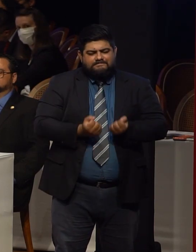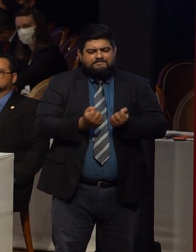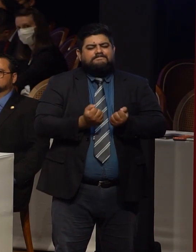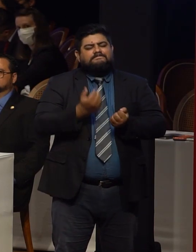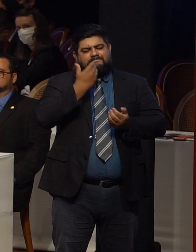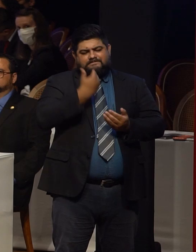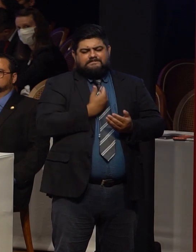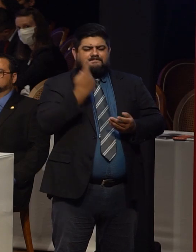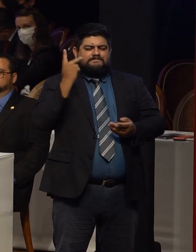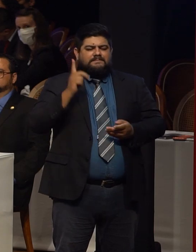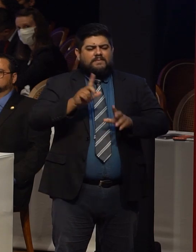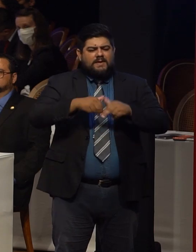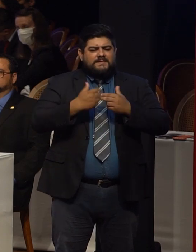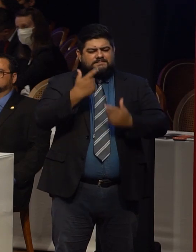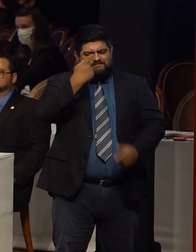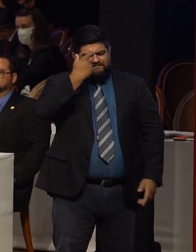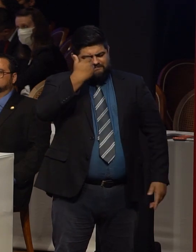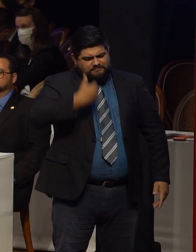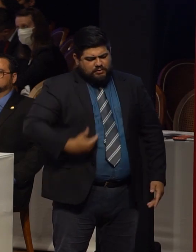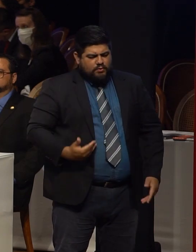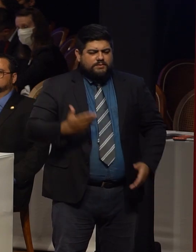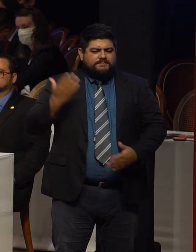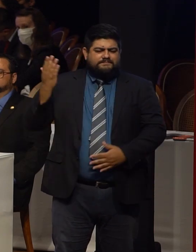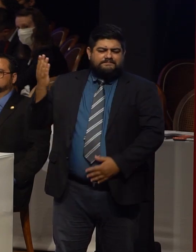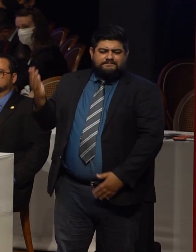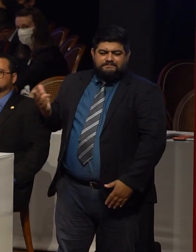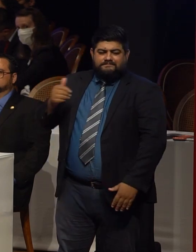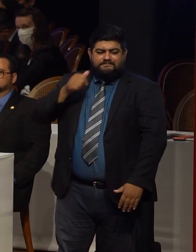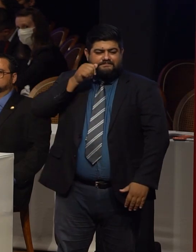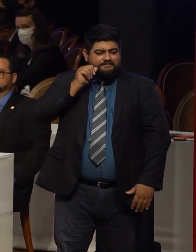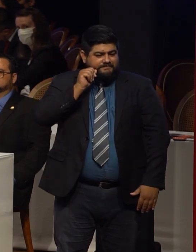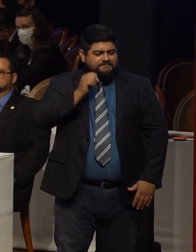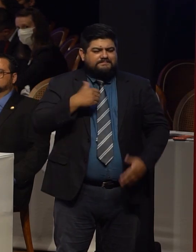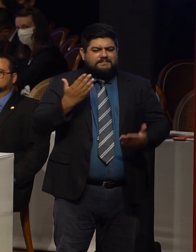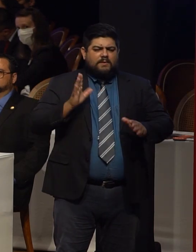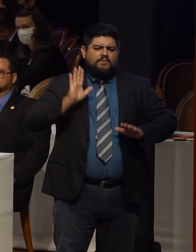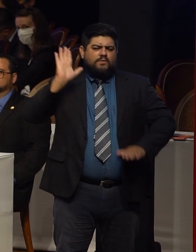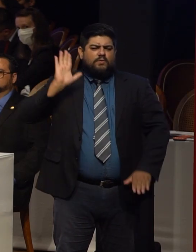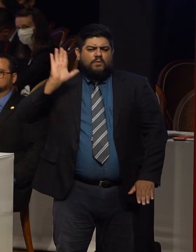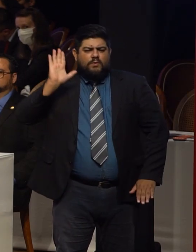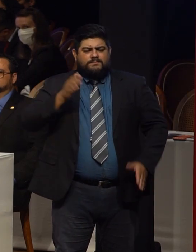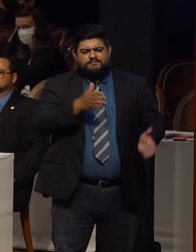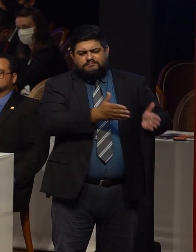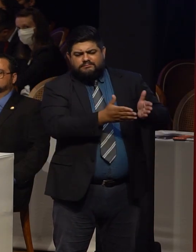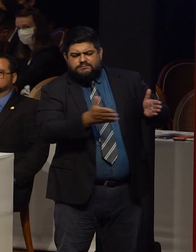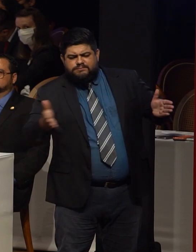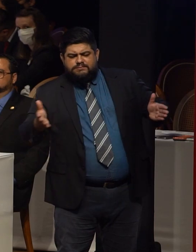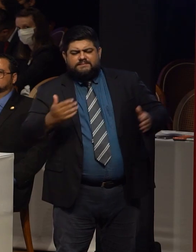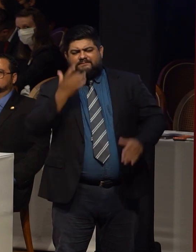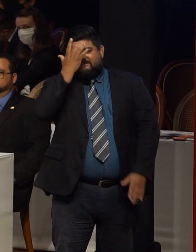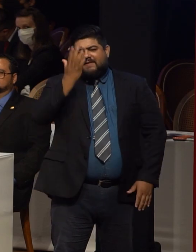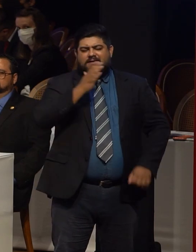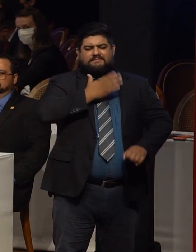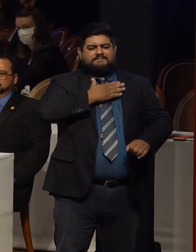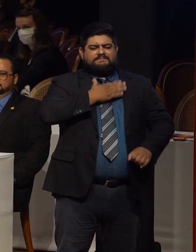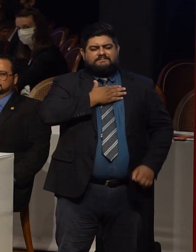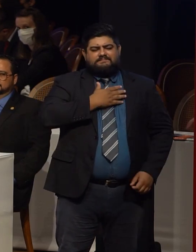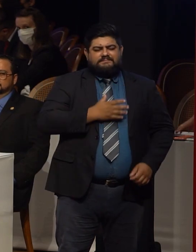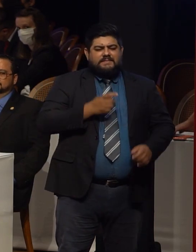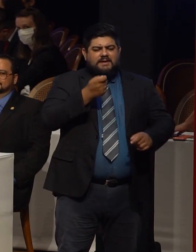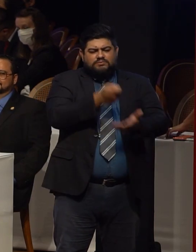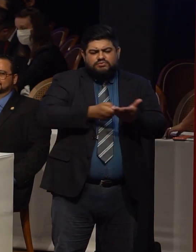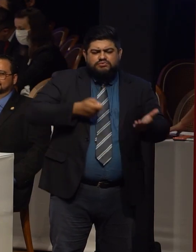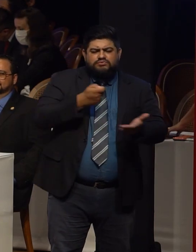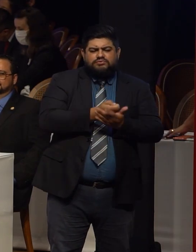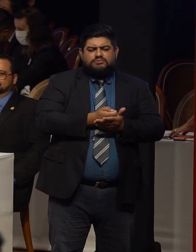pela credibilidade da pessoa dele. E na campanha, foi fácil para mim defender isso, porque eu vi por dentro. É